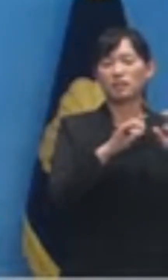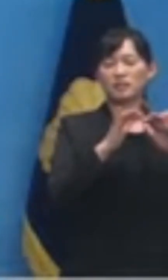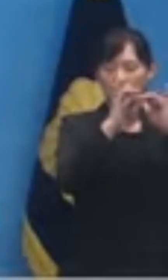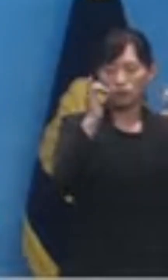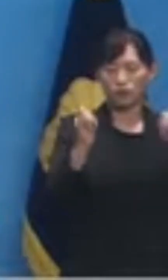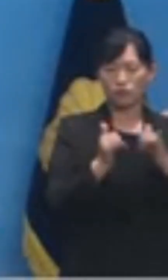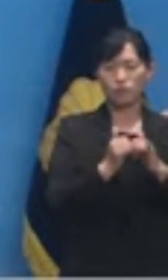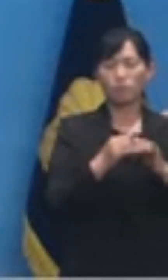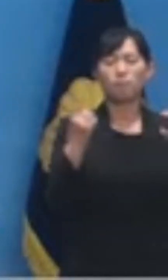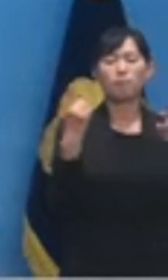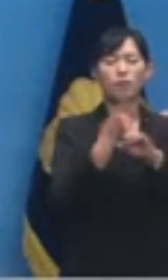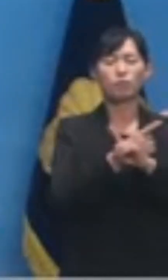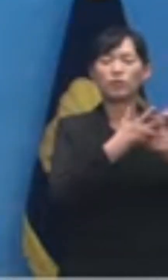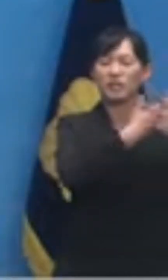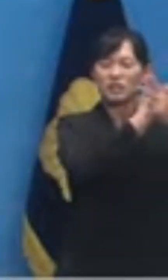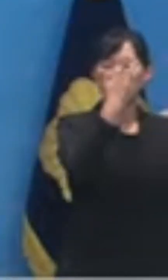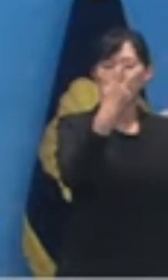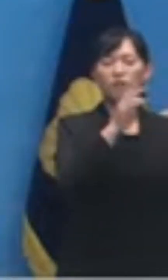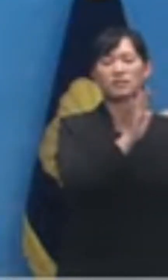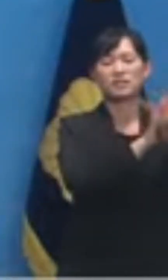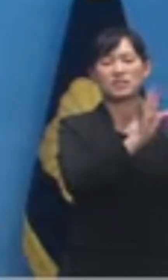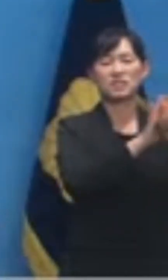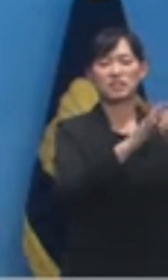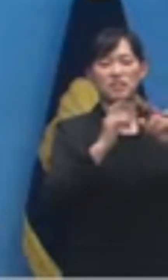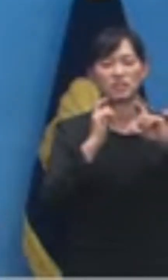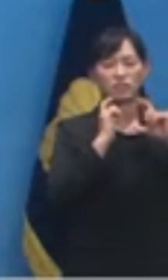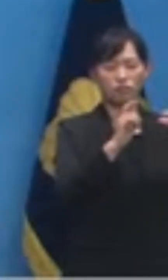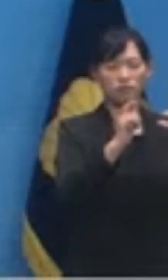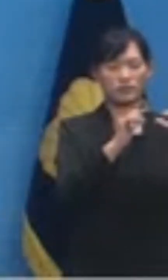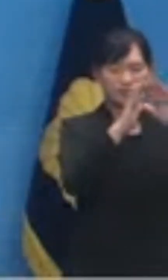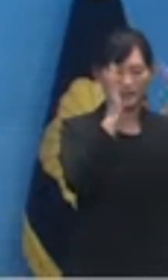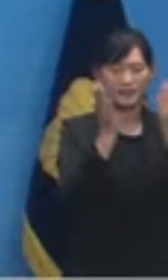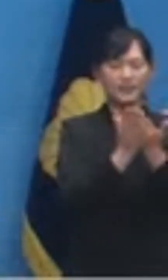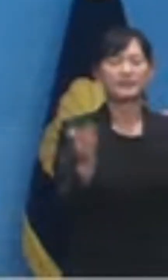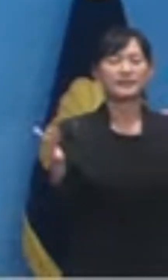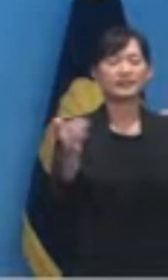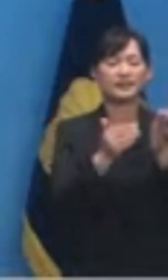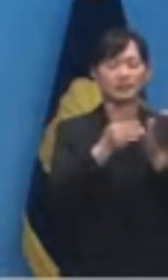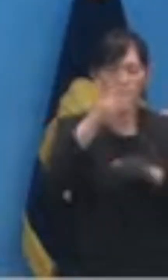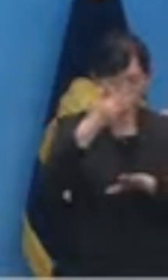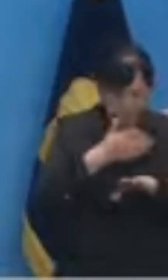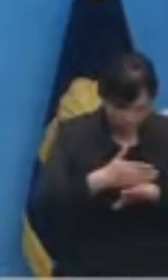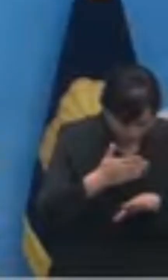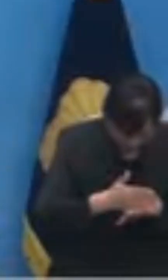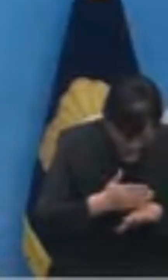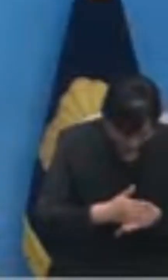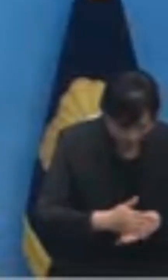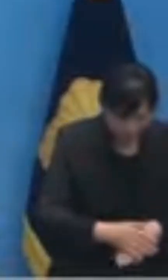이재명 후보 지지 기자 간담회를 마치도록 하겠습니다. 고맙습니다.